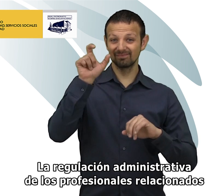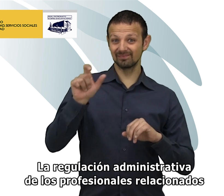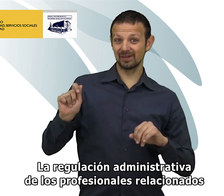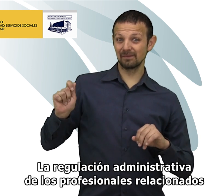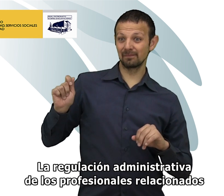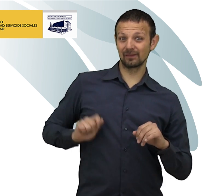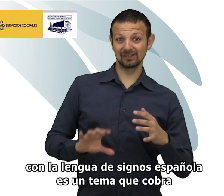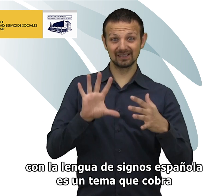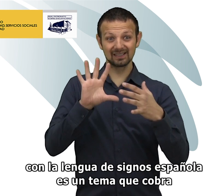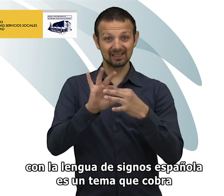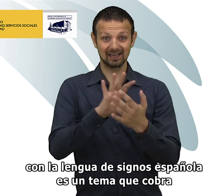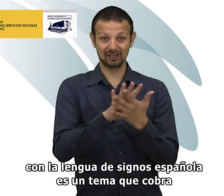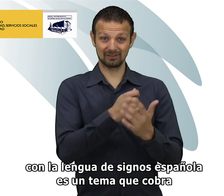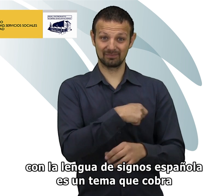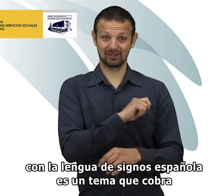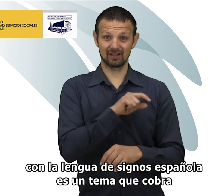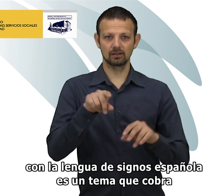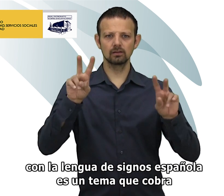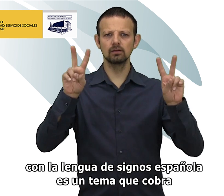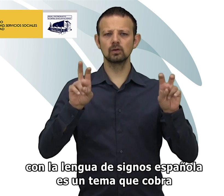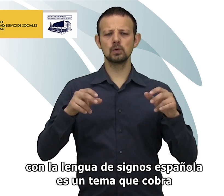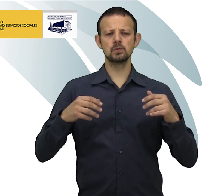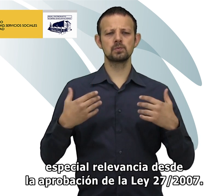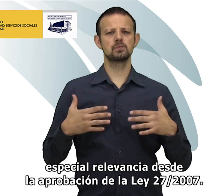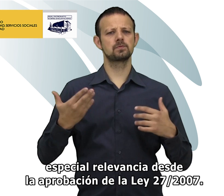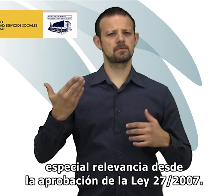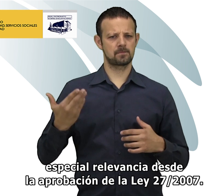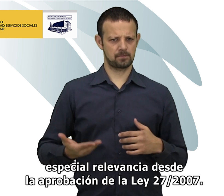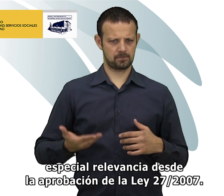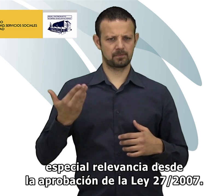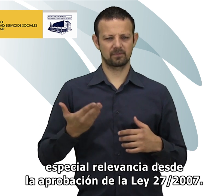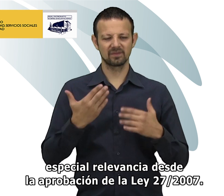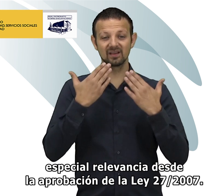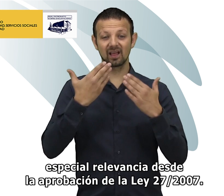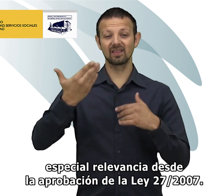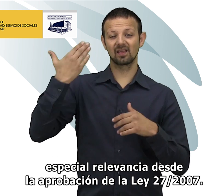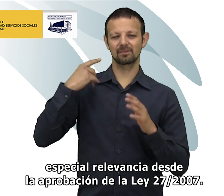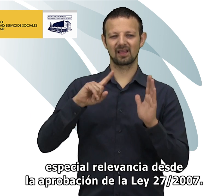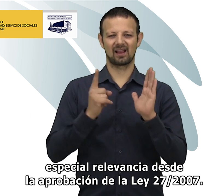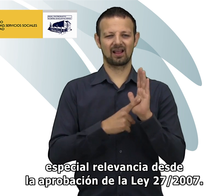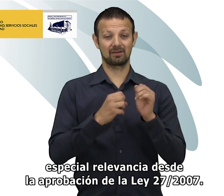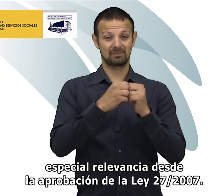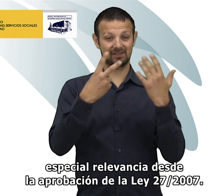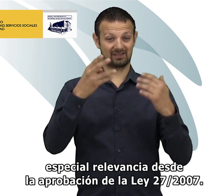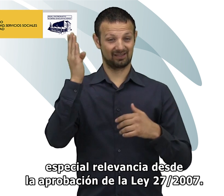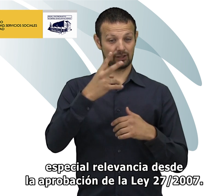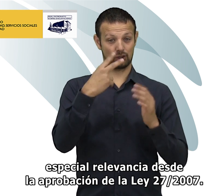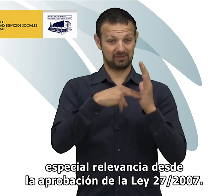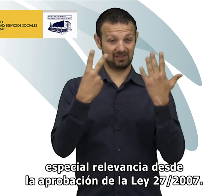española es un tema que cobra especial relevancia desde la aprobación de la Ley 27/2007. En